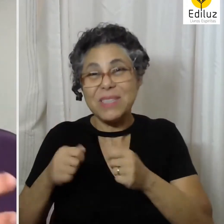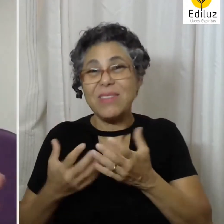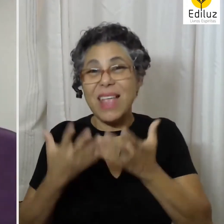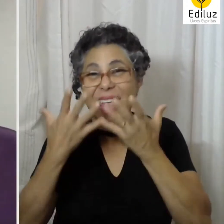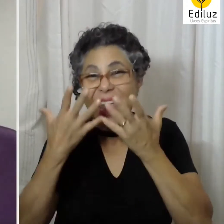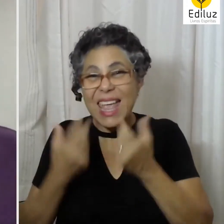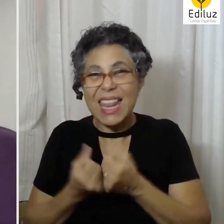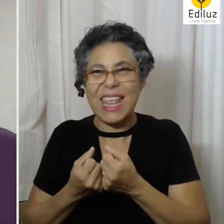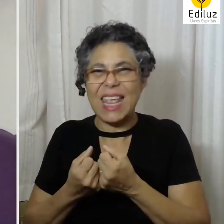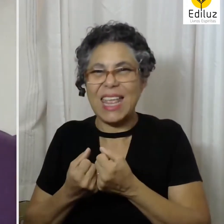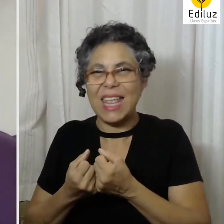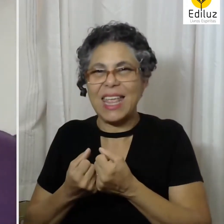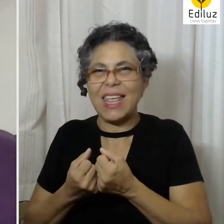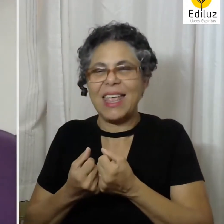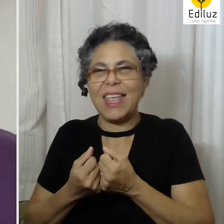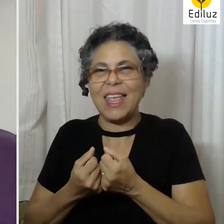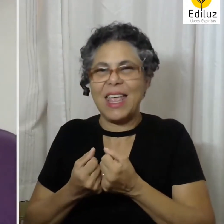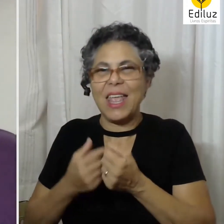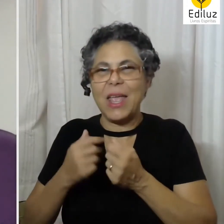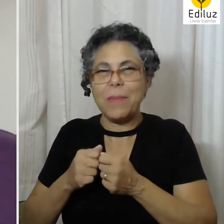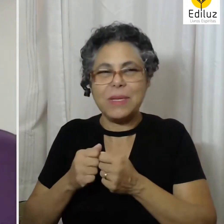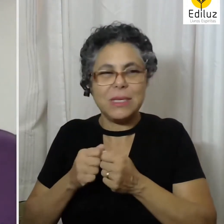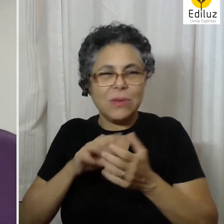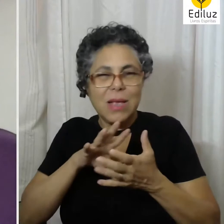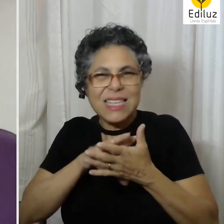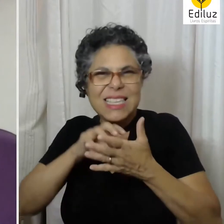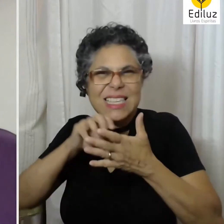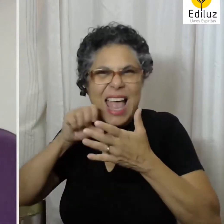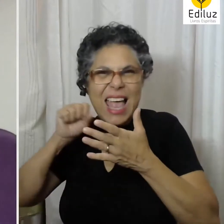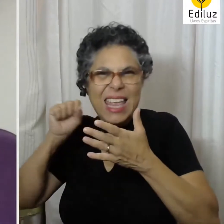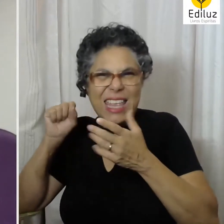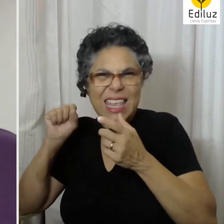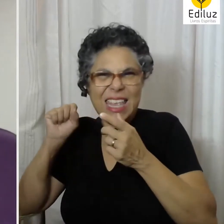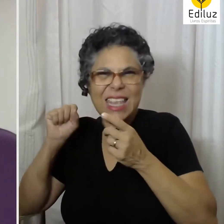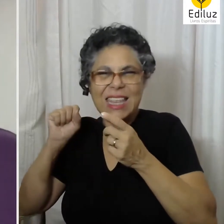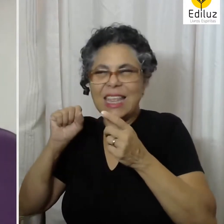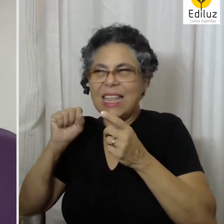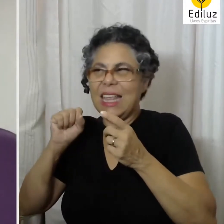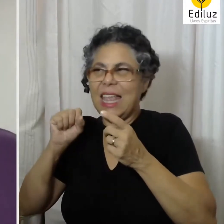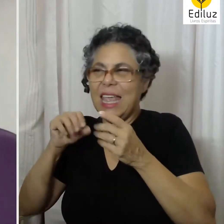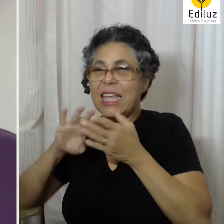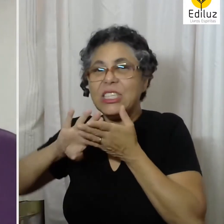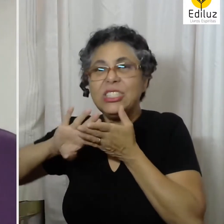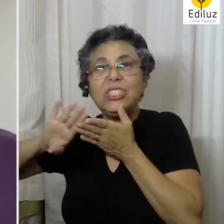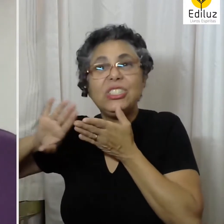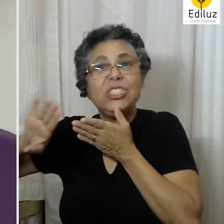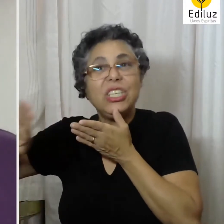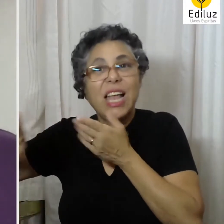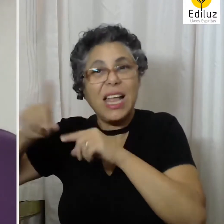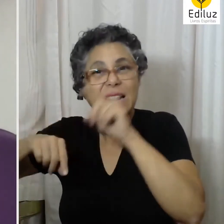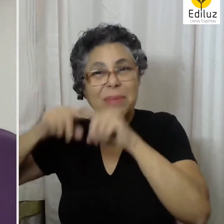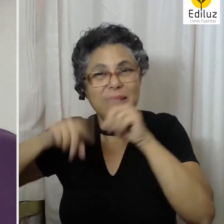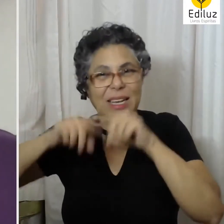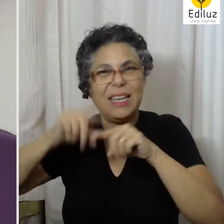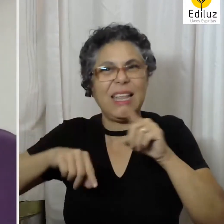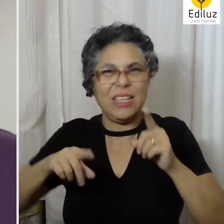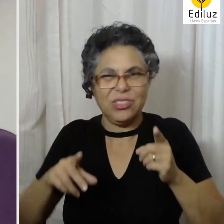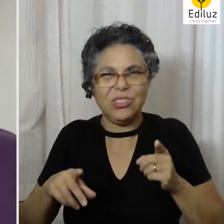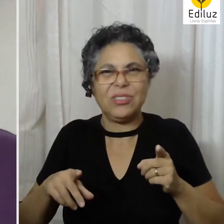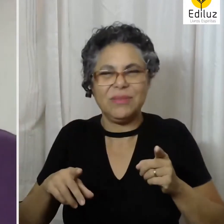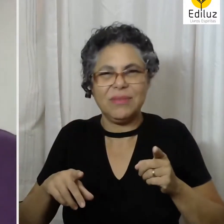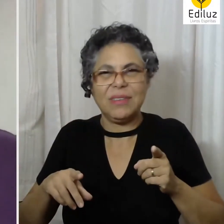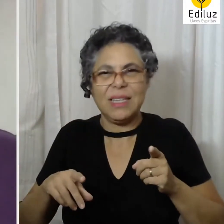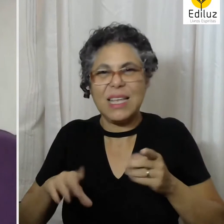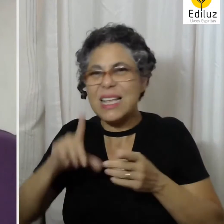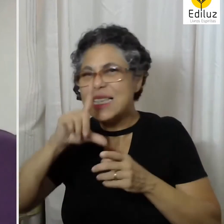significa sair da cultura ocidental, sair da perspectiva materialista, sair